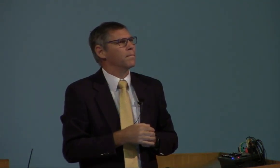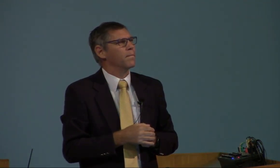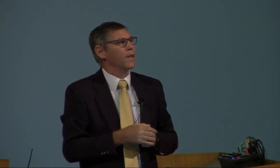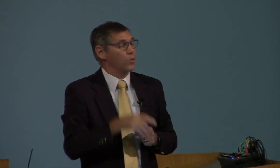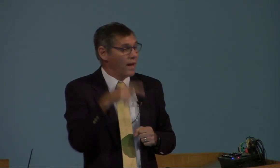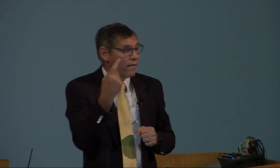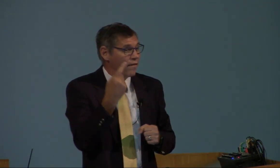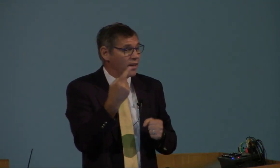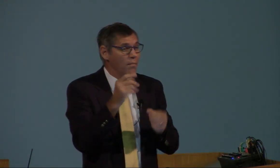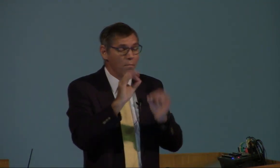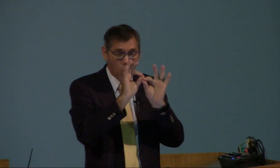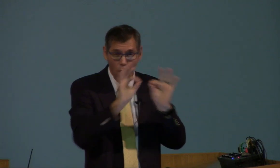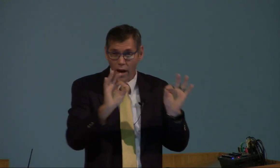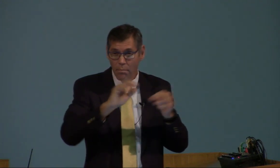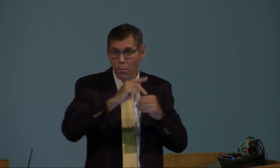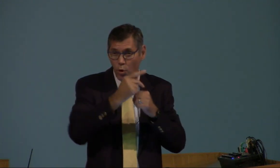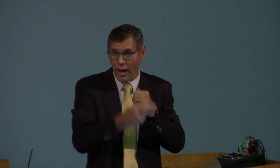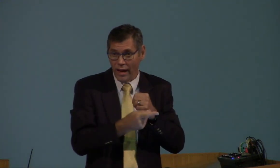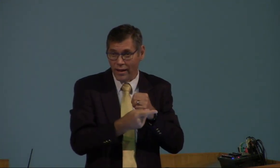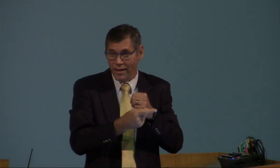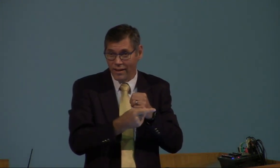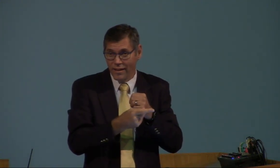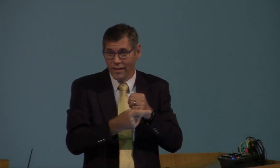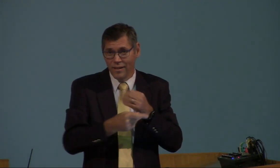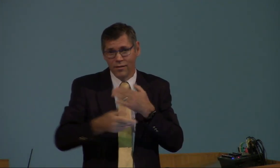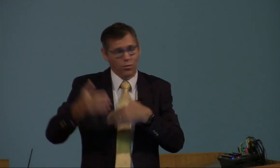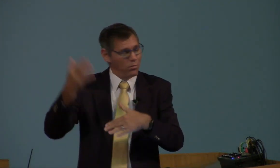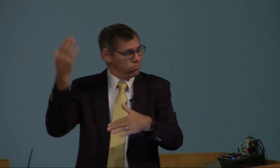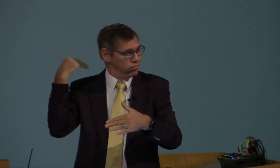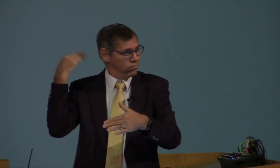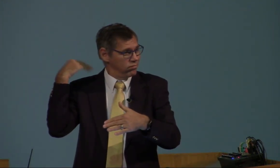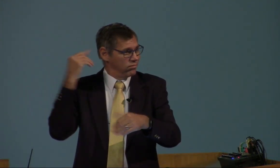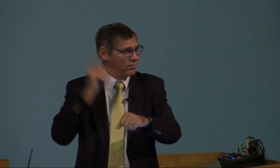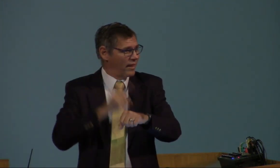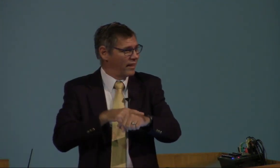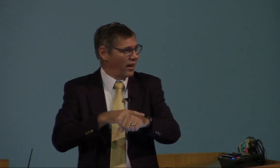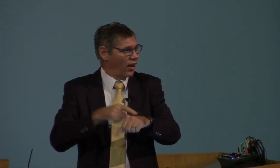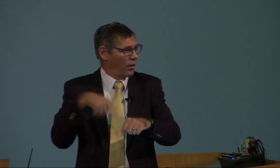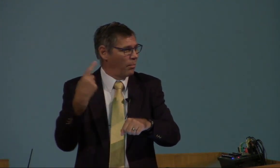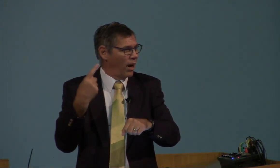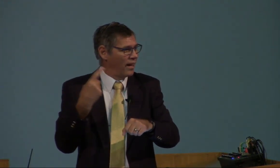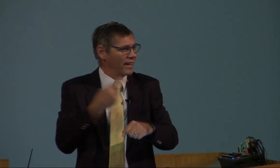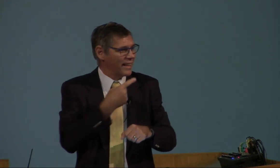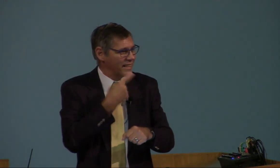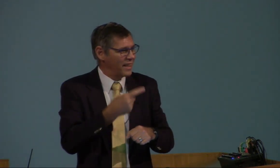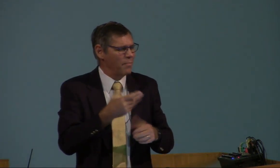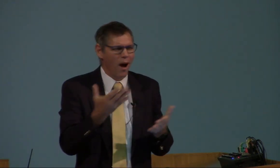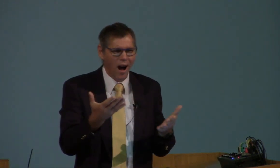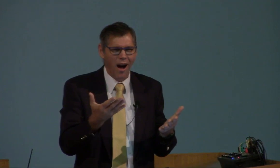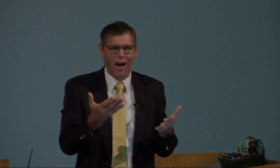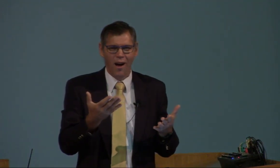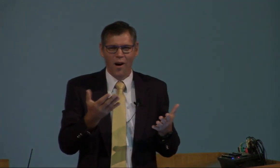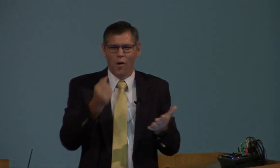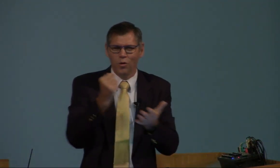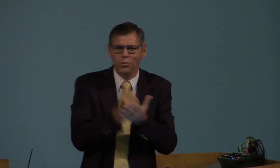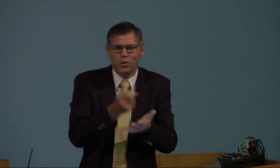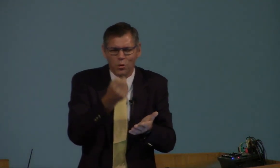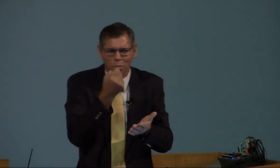So een van die mooi projek, so tyd terug begin en gesê, maar ons moet so